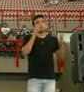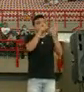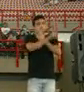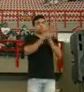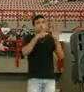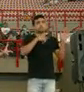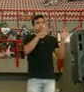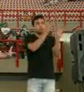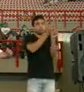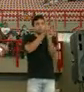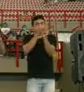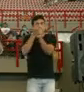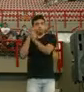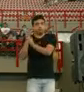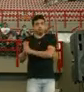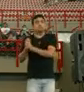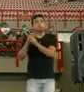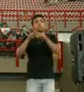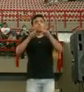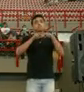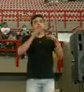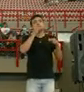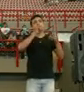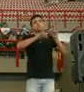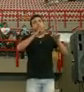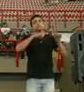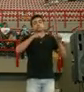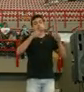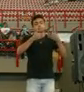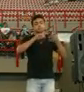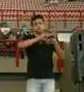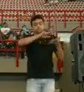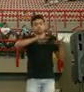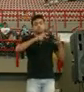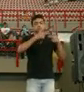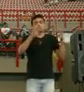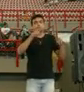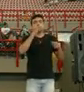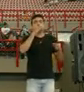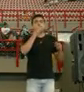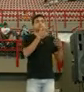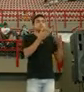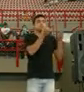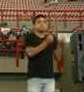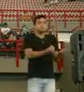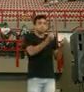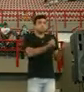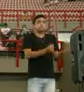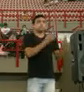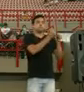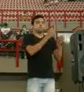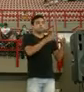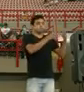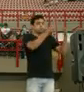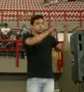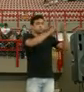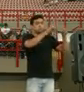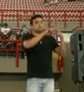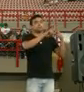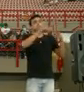de cálculo estequiométrico, ele pode pedir na questão várias coisas. Ele pode pedir a massa de um reagente ou